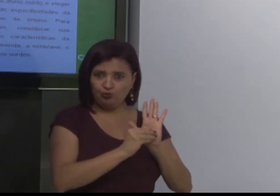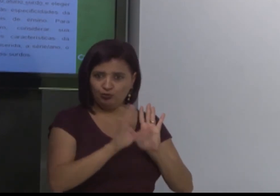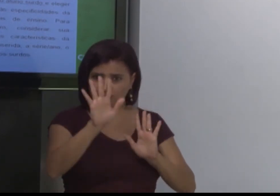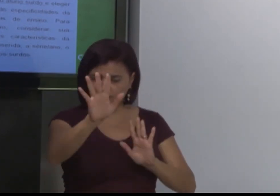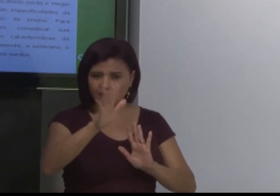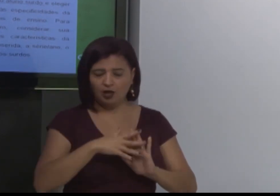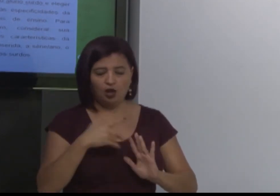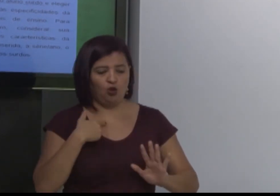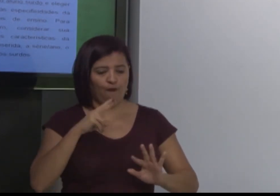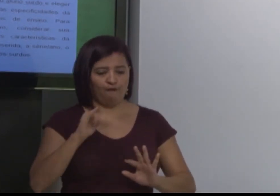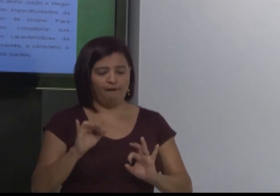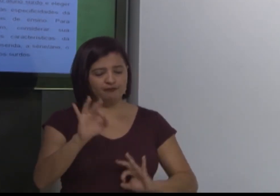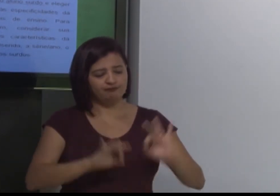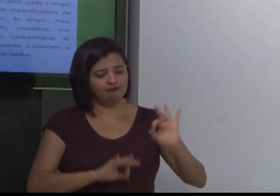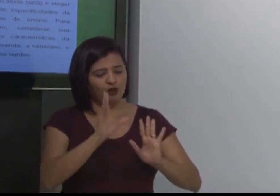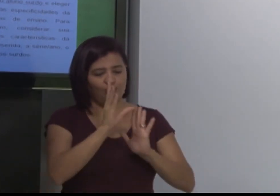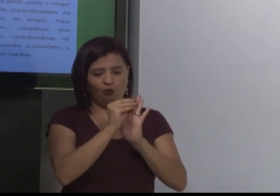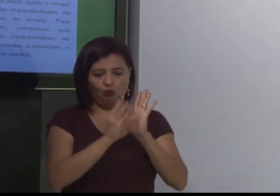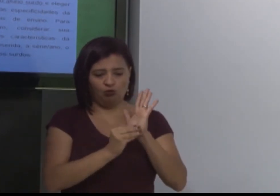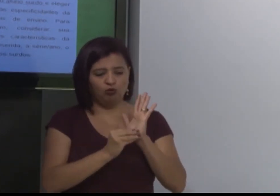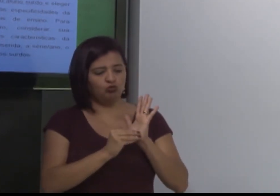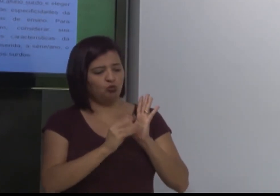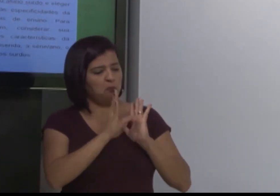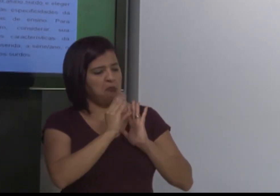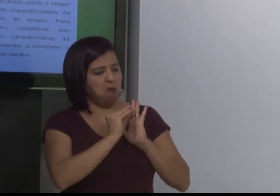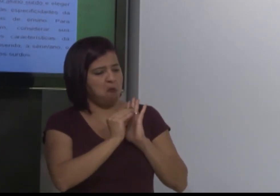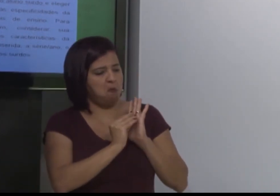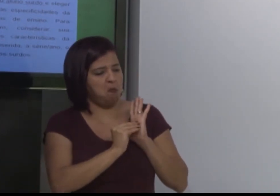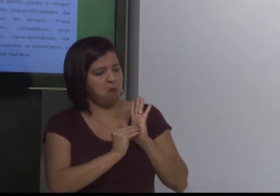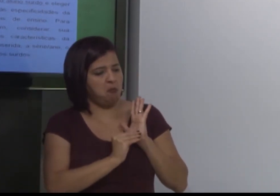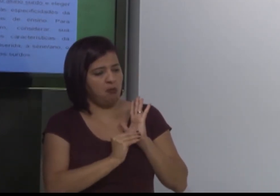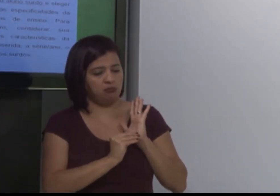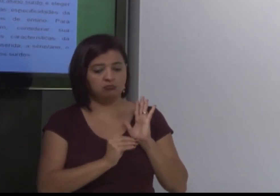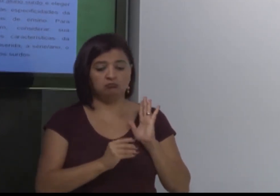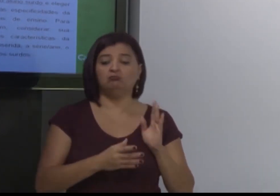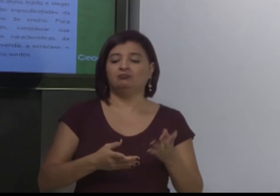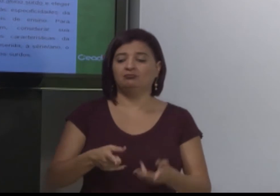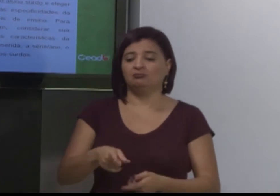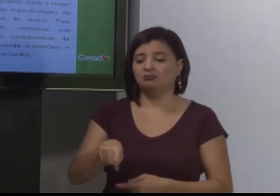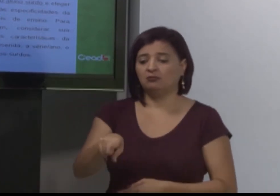perceber a realidade do surdo. Quando eu vou organizar os conteúdos,